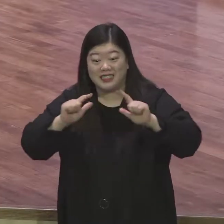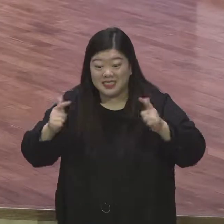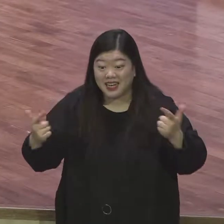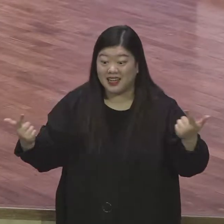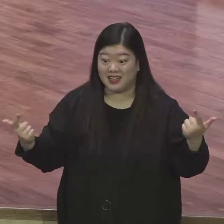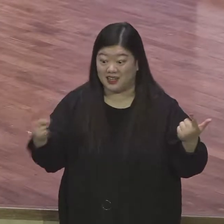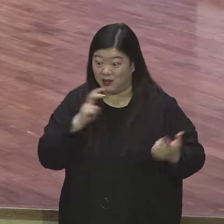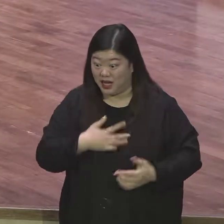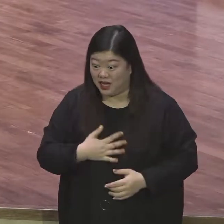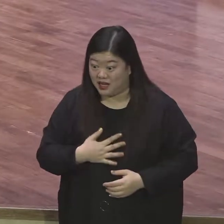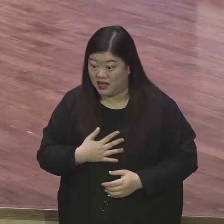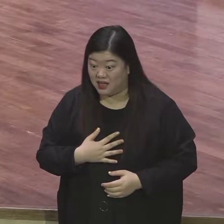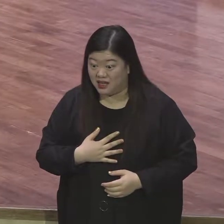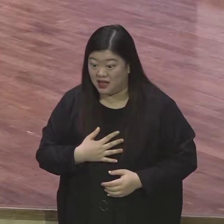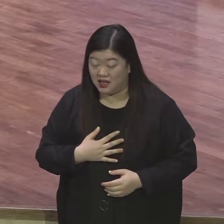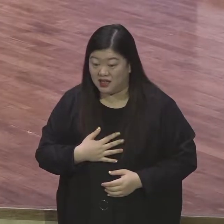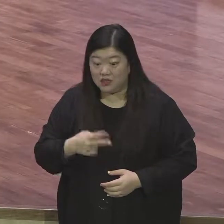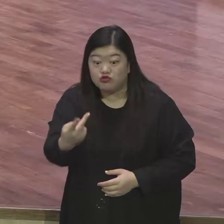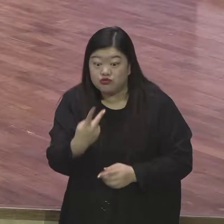맞습니까?